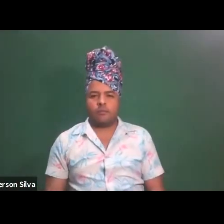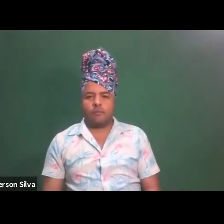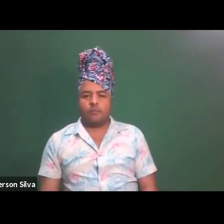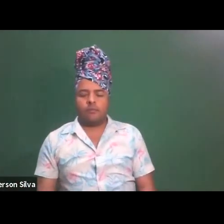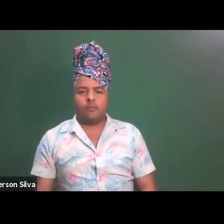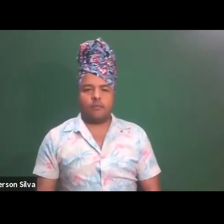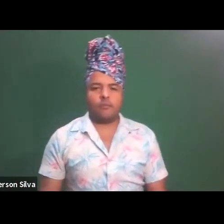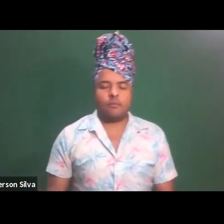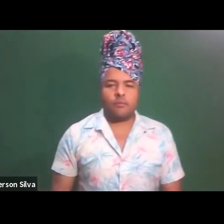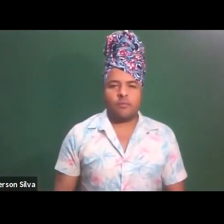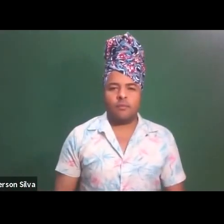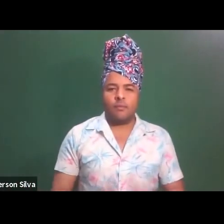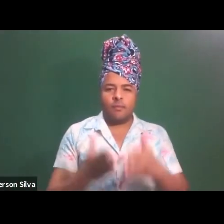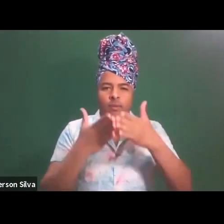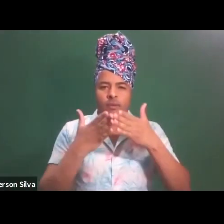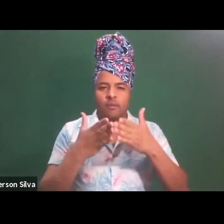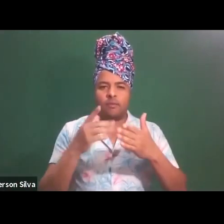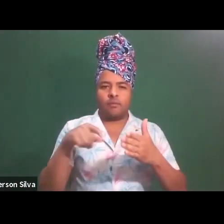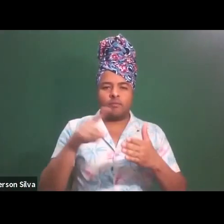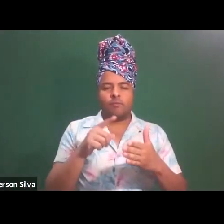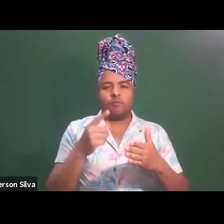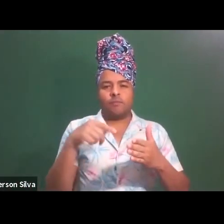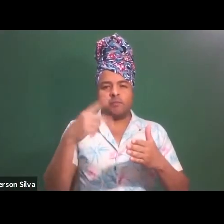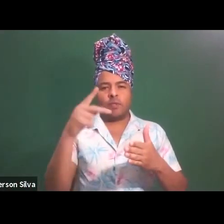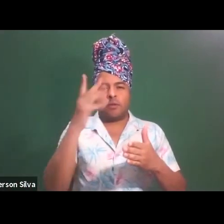natureza para que a gente possa